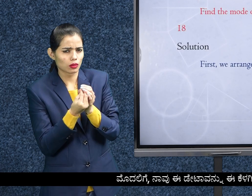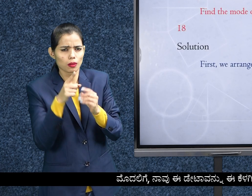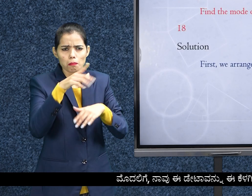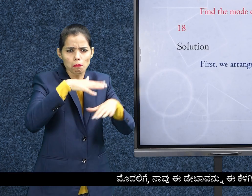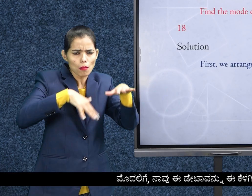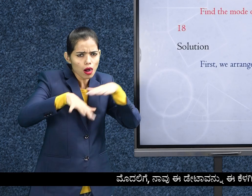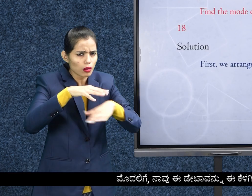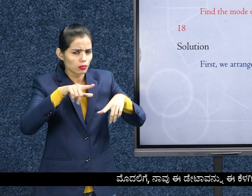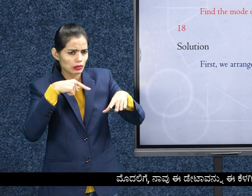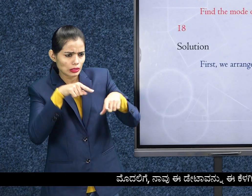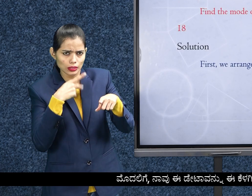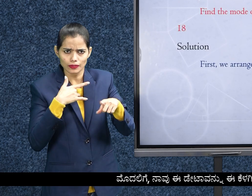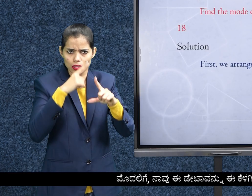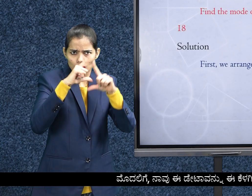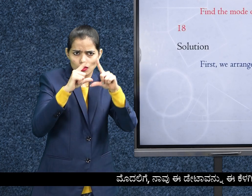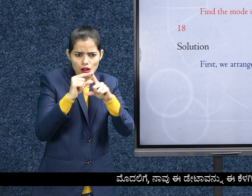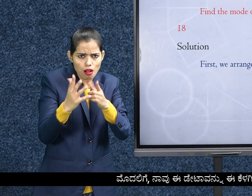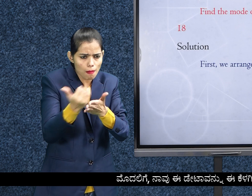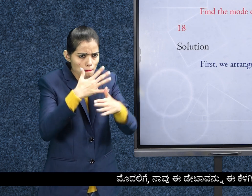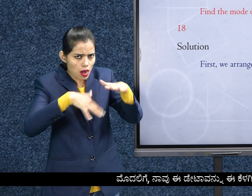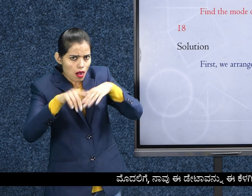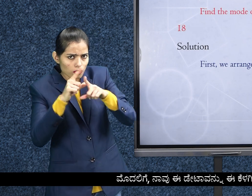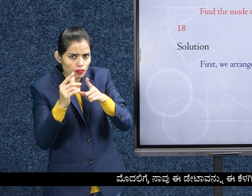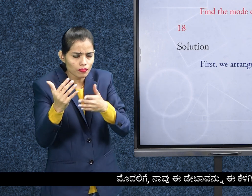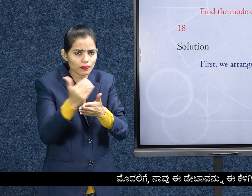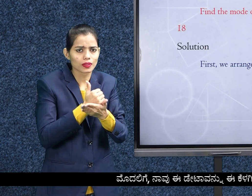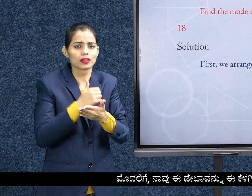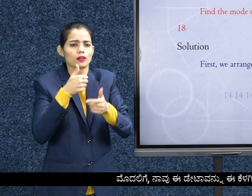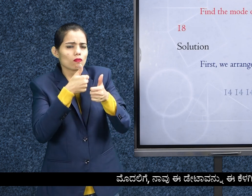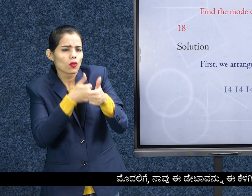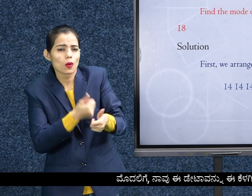ಮೊದಲಿಗೆ ನಾವು ಈ ಡೇಟಾವನ್ನ ಈ ಕೆಳಗಿನ ರೂಪದಲ್ಲಿ ಜೋಡಿಸ್ತೇವೆ.